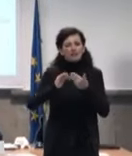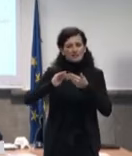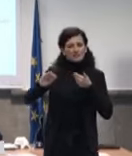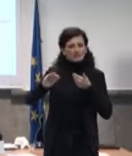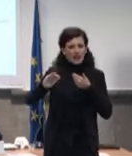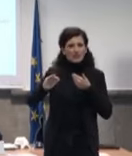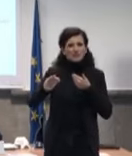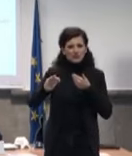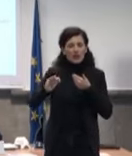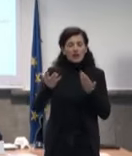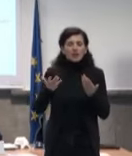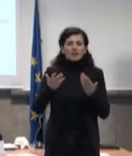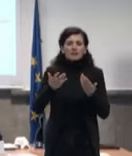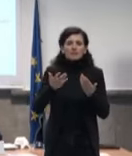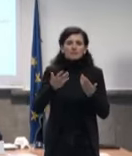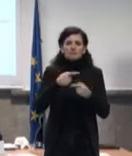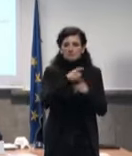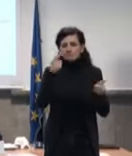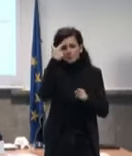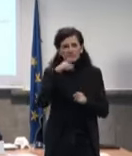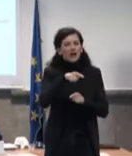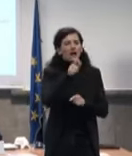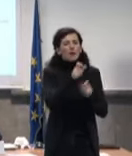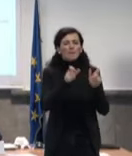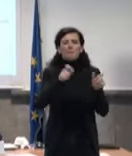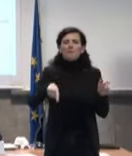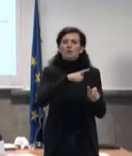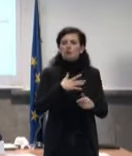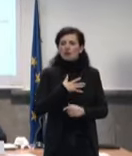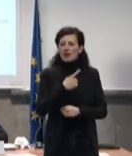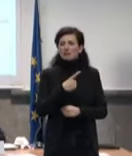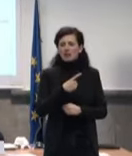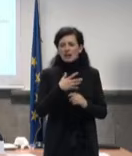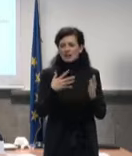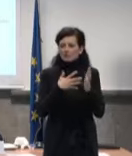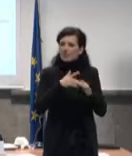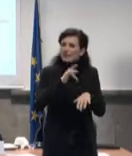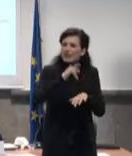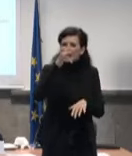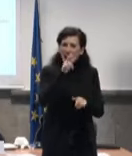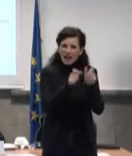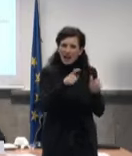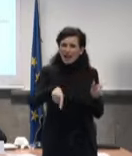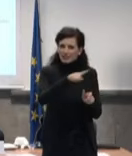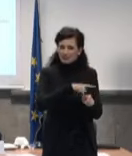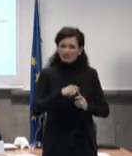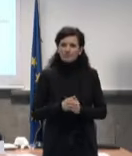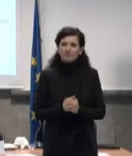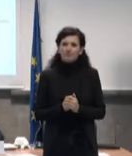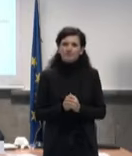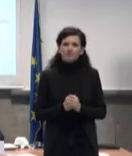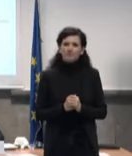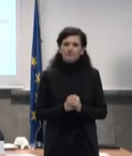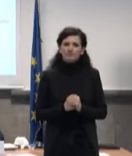loro è particolarmente ovviamente essendo una categoria fragile particolarmente delicato e difficoltoso oggi siamo